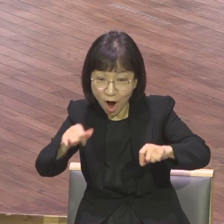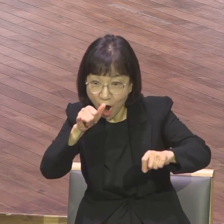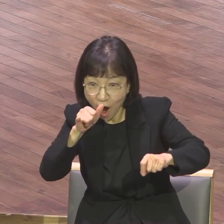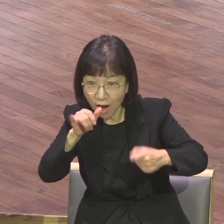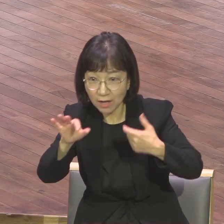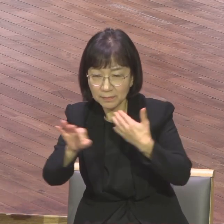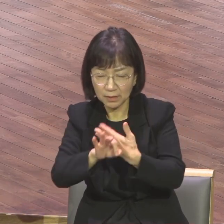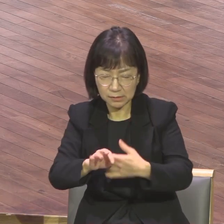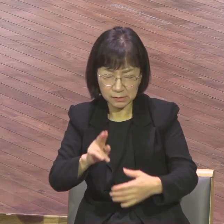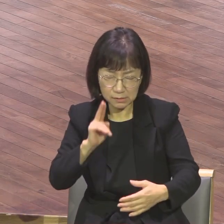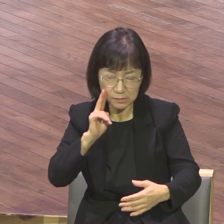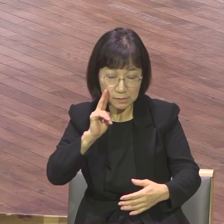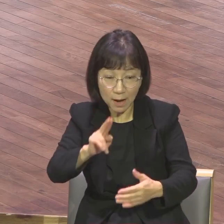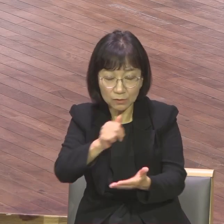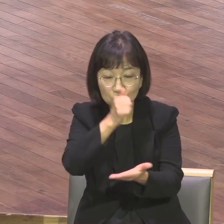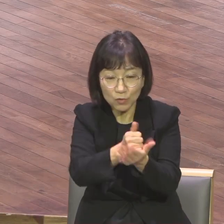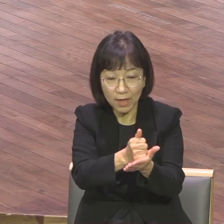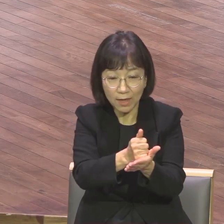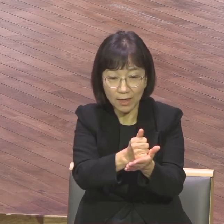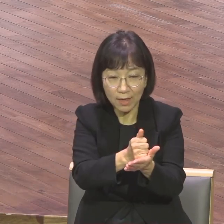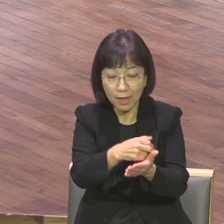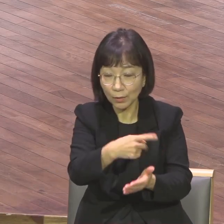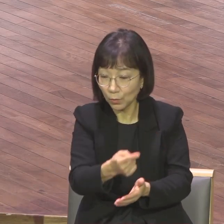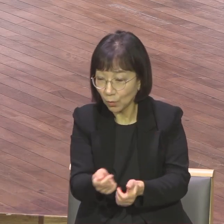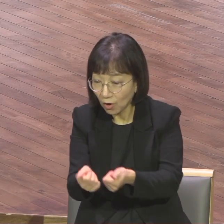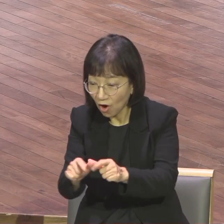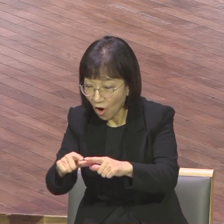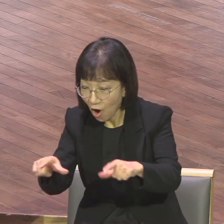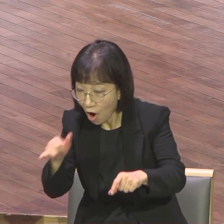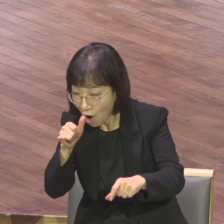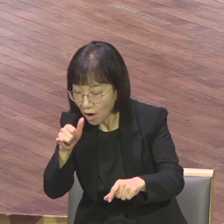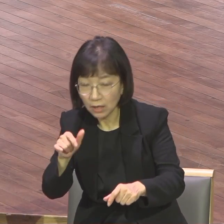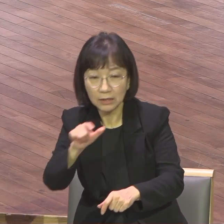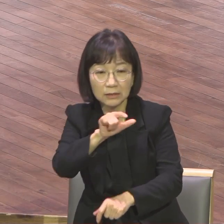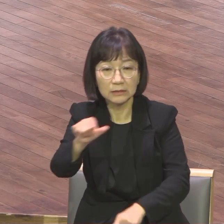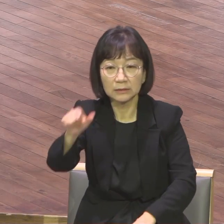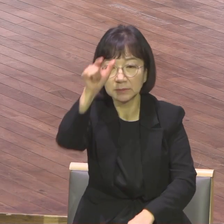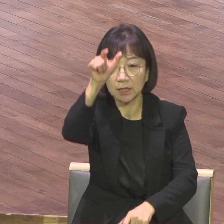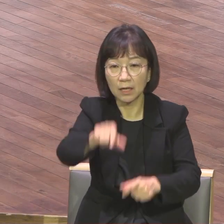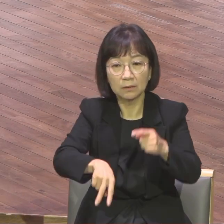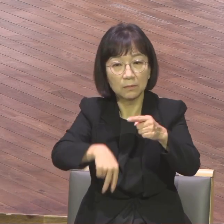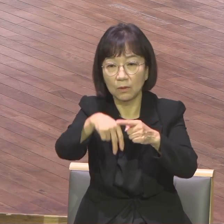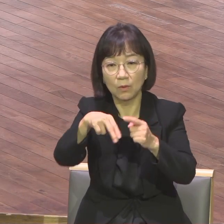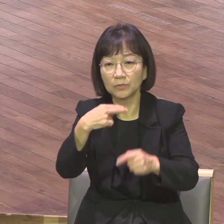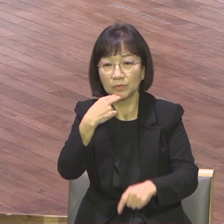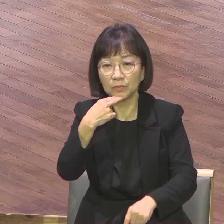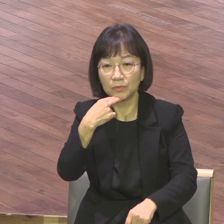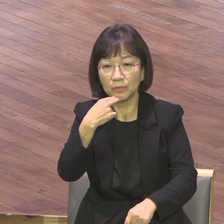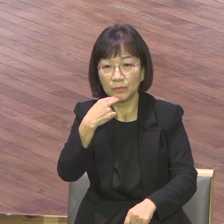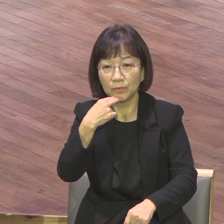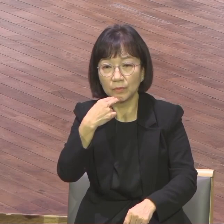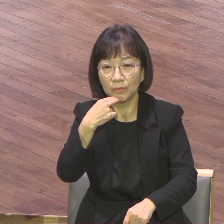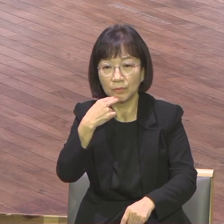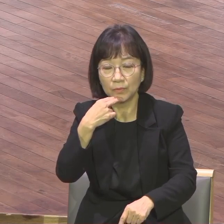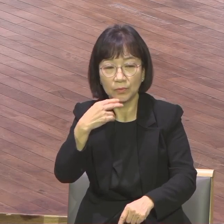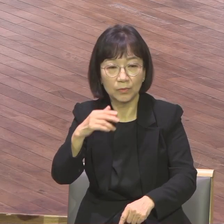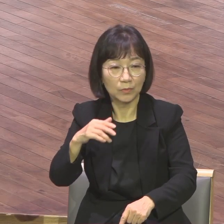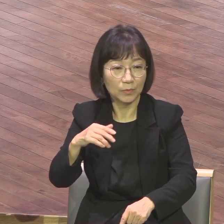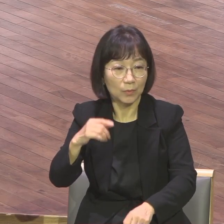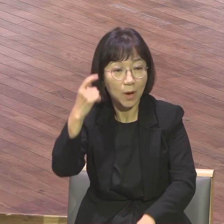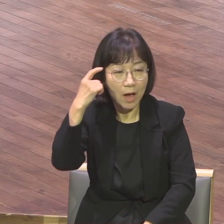지어도 절대로 로마 시민권자는 십자가 처형을 하지 않습니다.